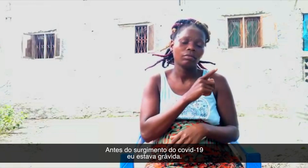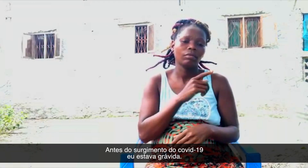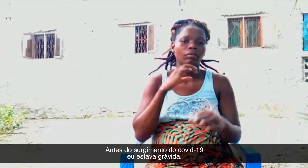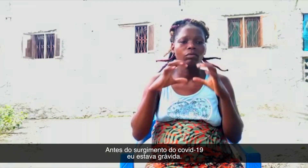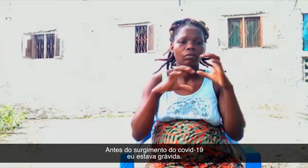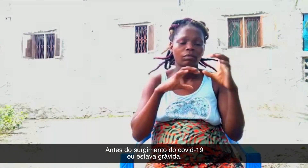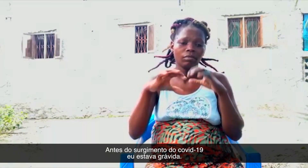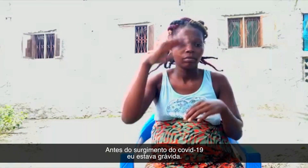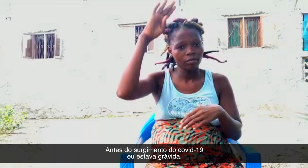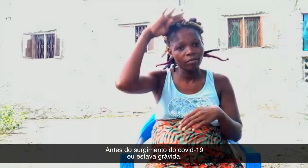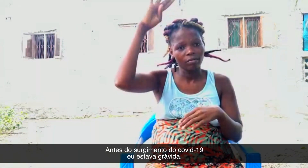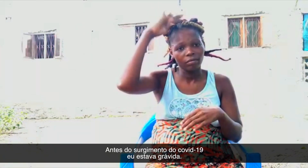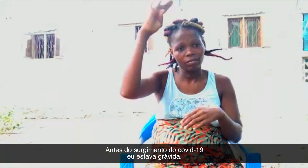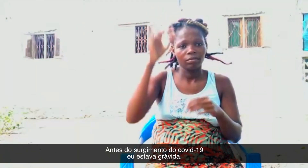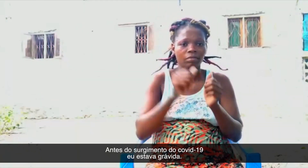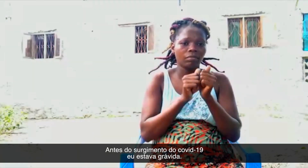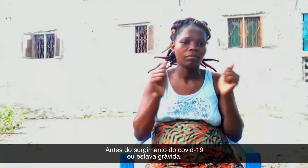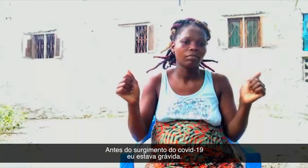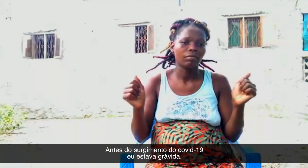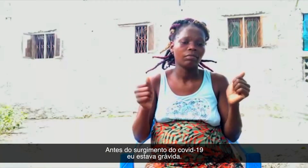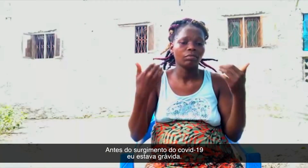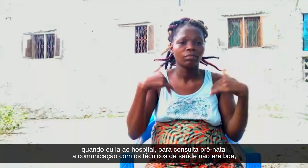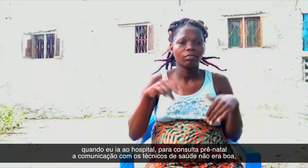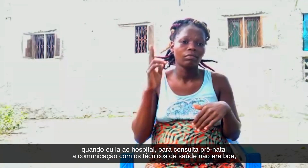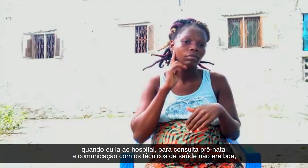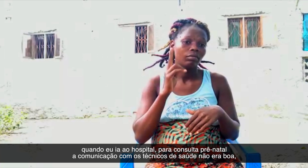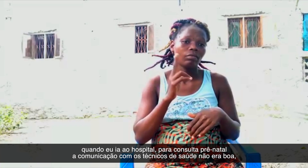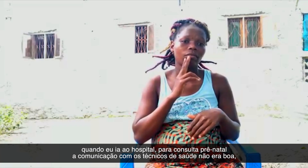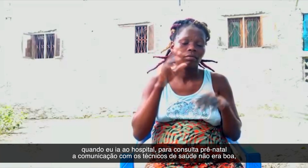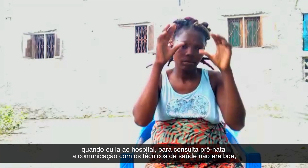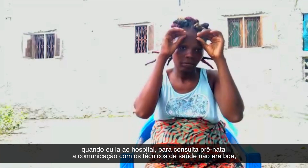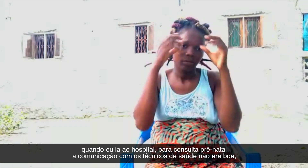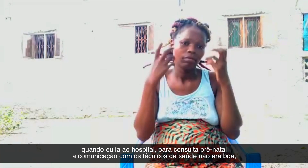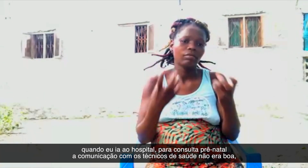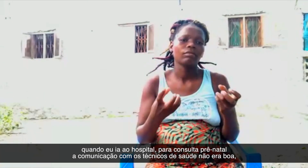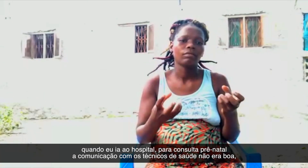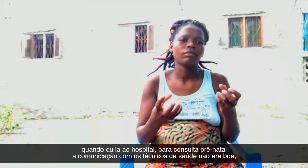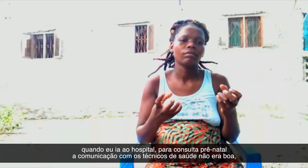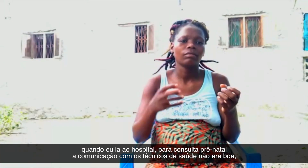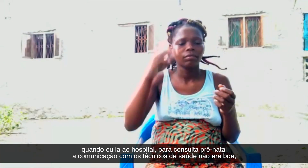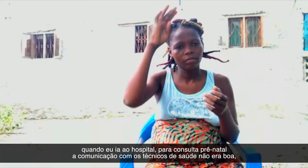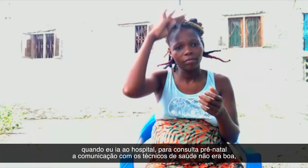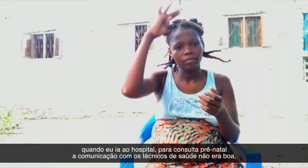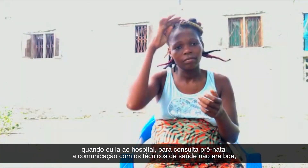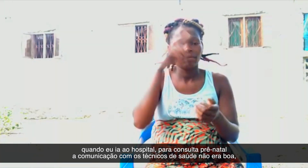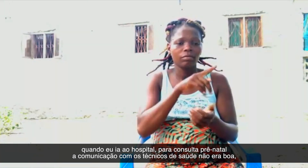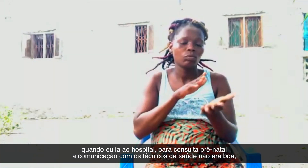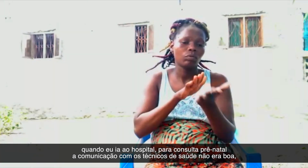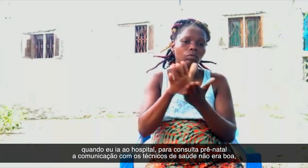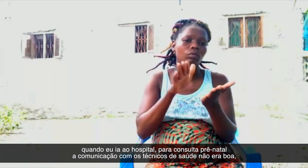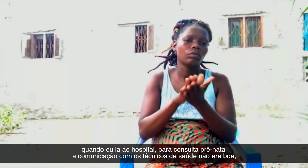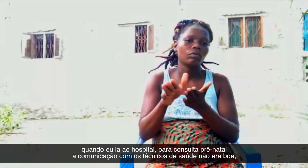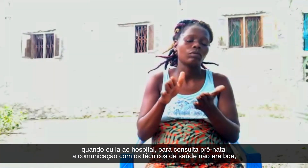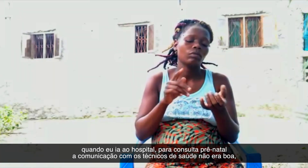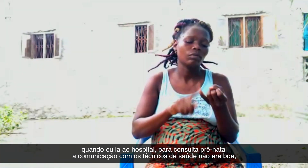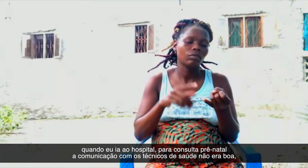Antes do surgimento da Covid-19, eu estava grávida. Quando eu ia ao hospital para a consulta pré-natal, a comunicação